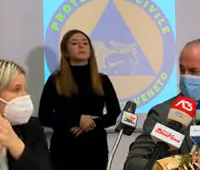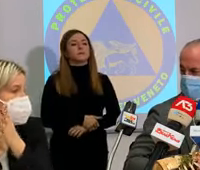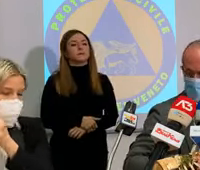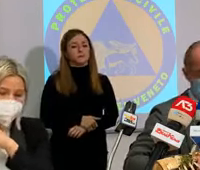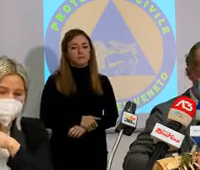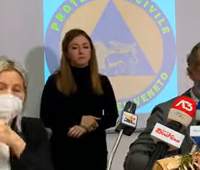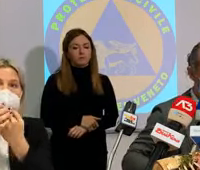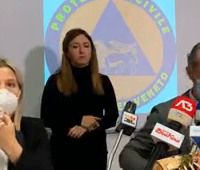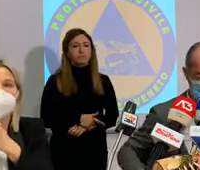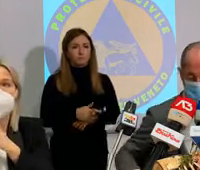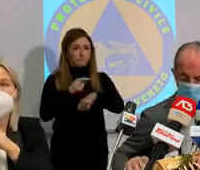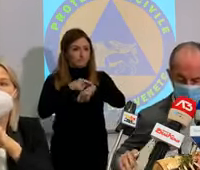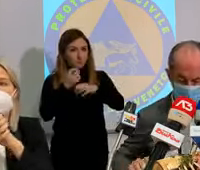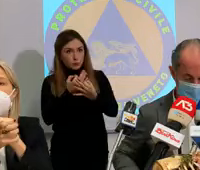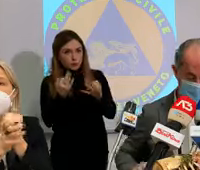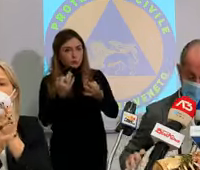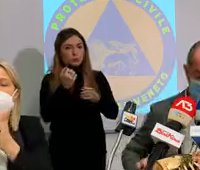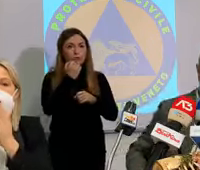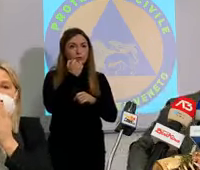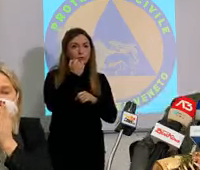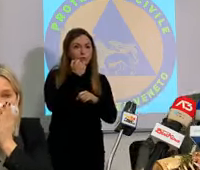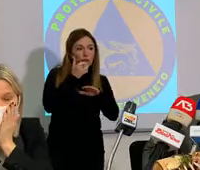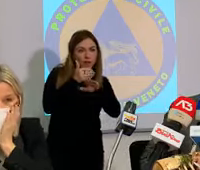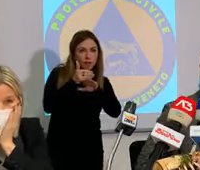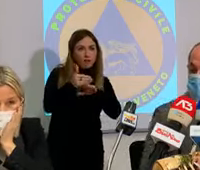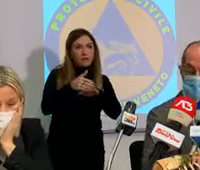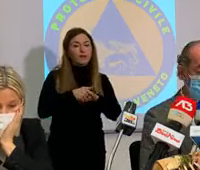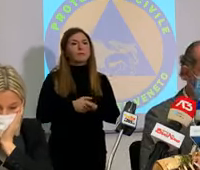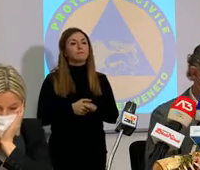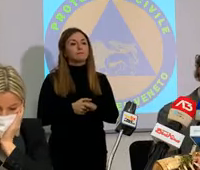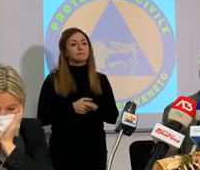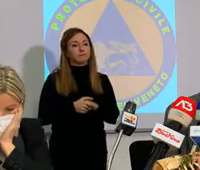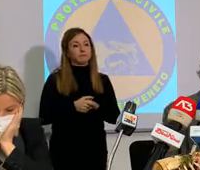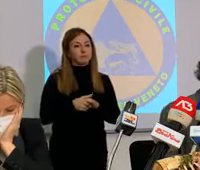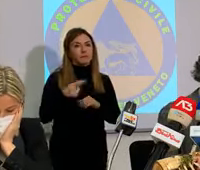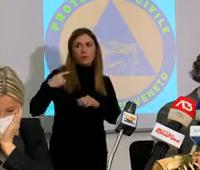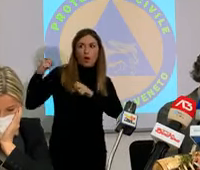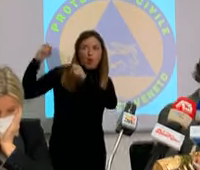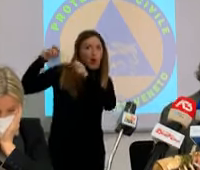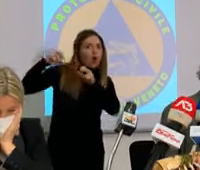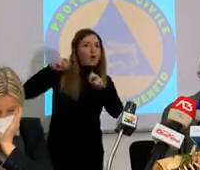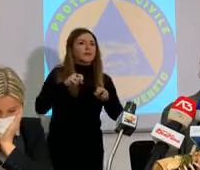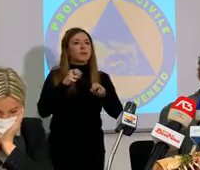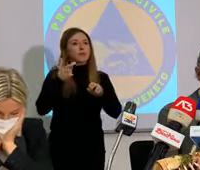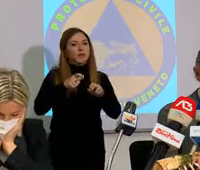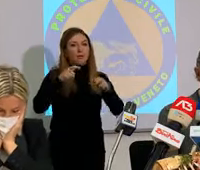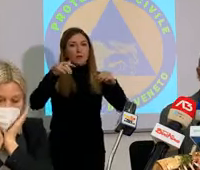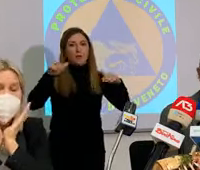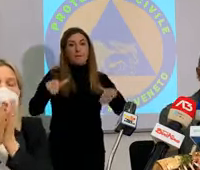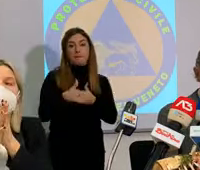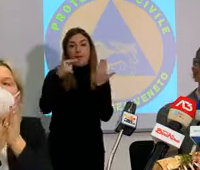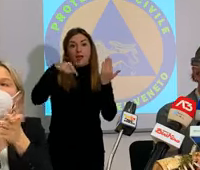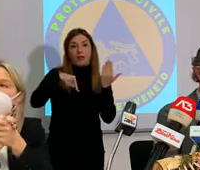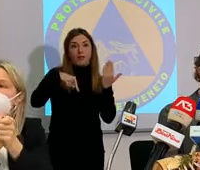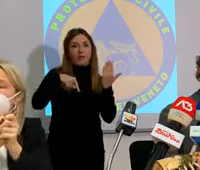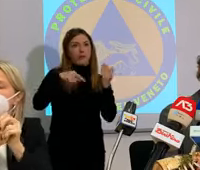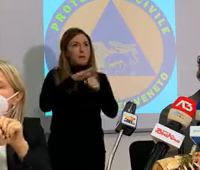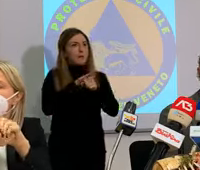jean giusti per scusate ma sanchez e anche di corsa perché abbiamo avuto tutta la mattina